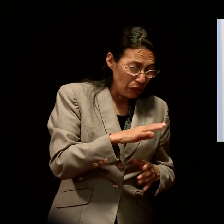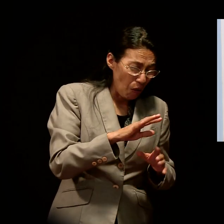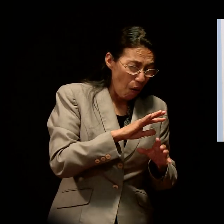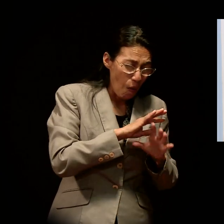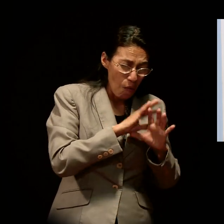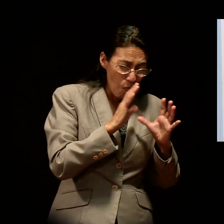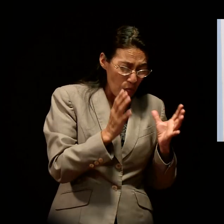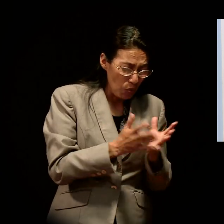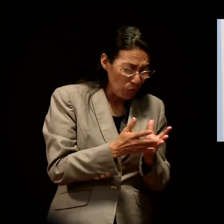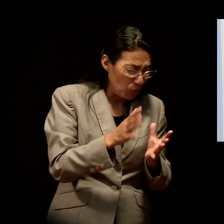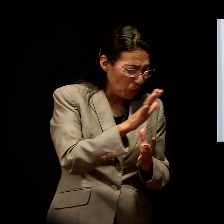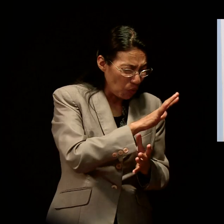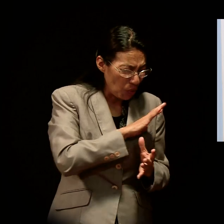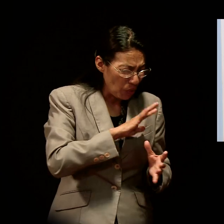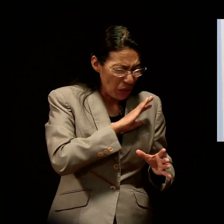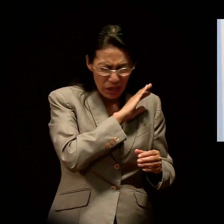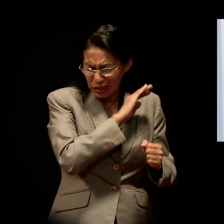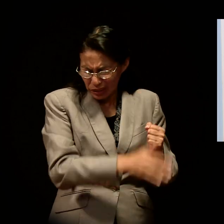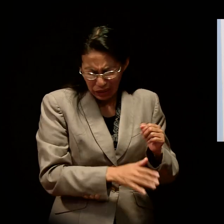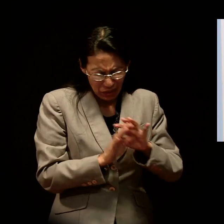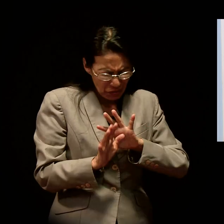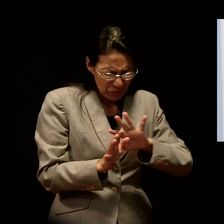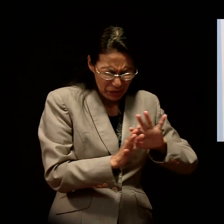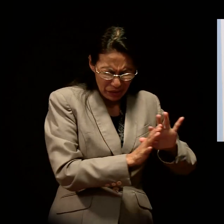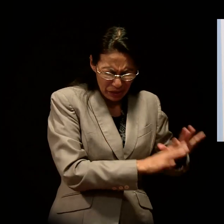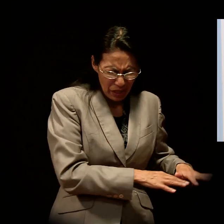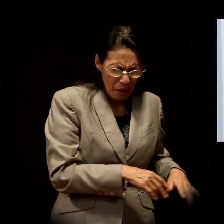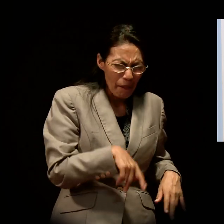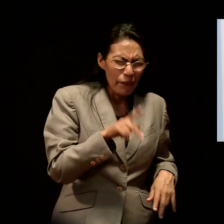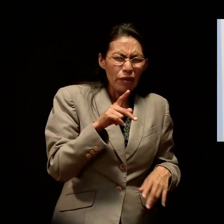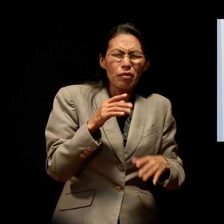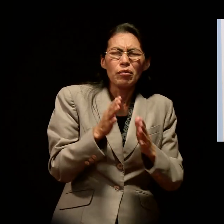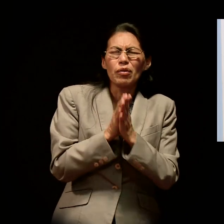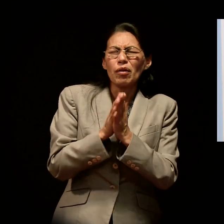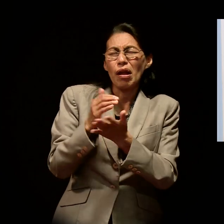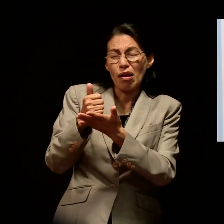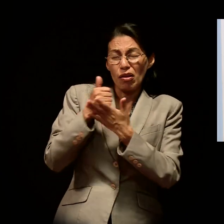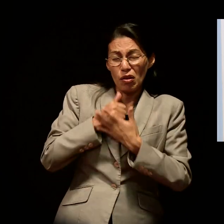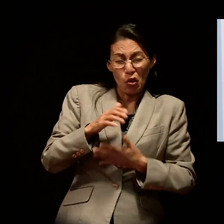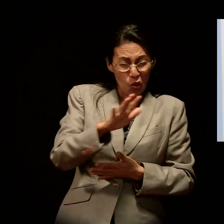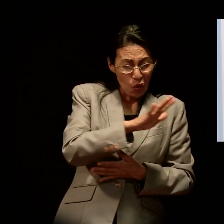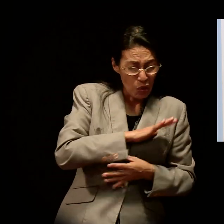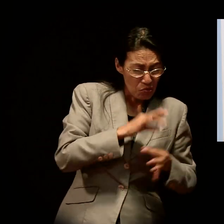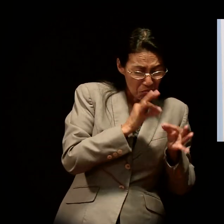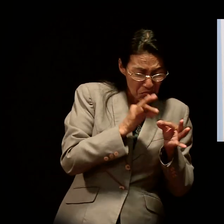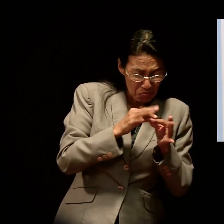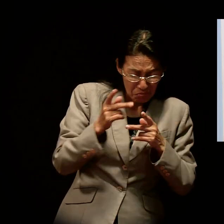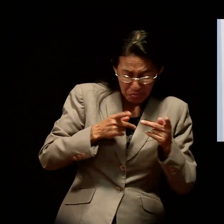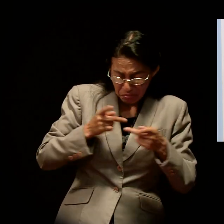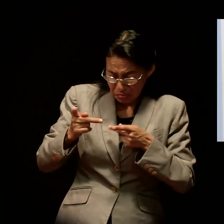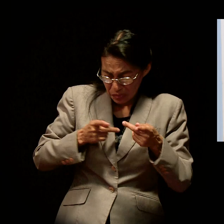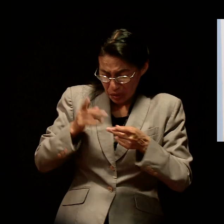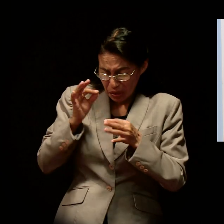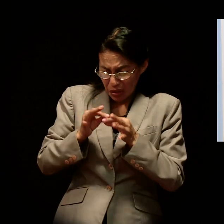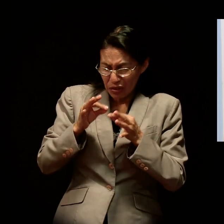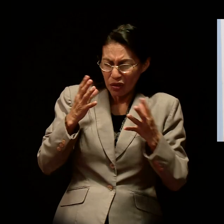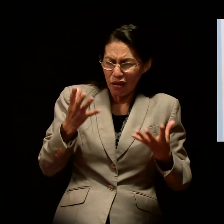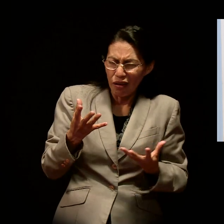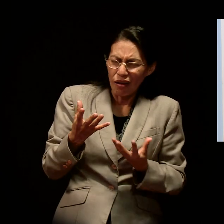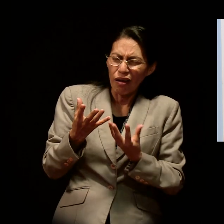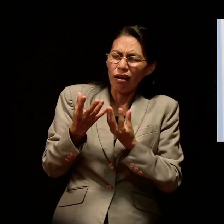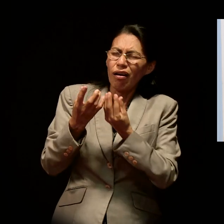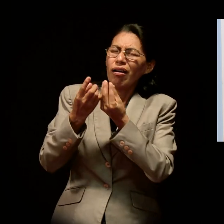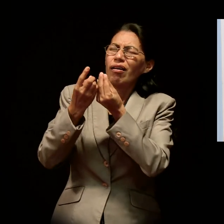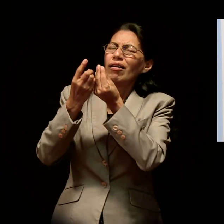termine pero que no termine sin que estemos debidamente preparados cada uno de nosotros para ir